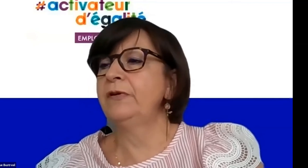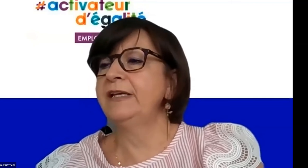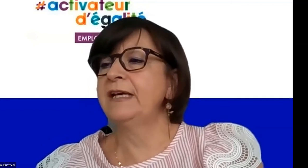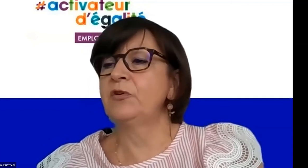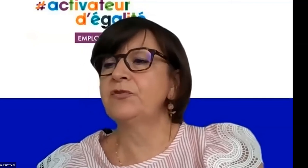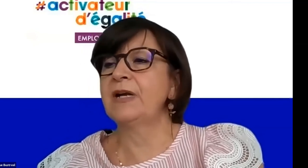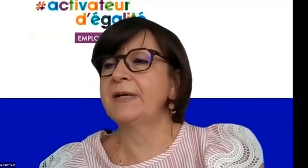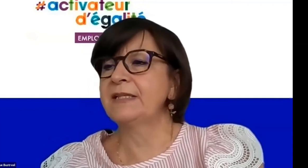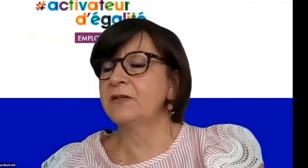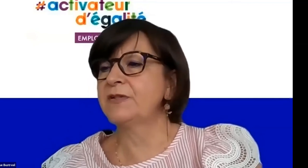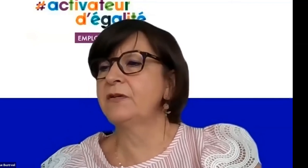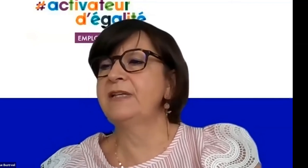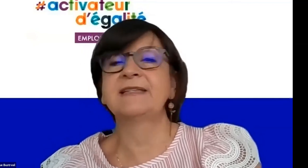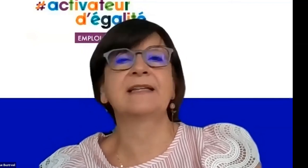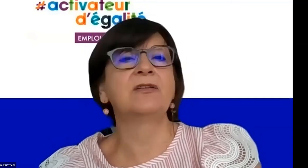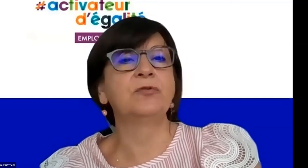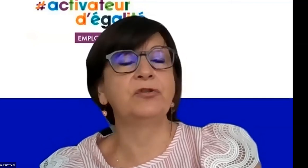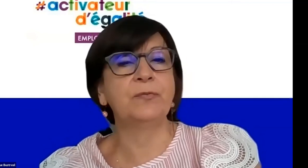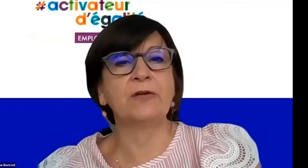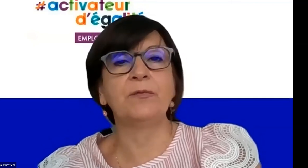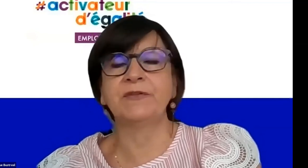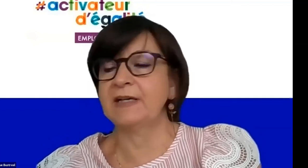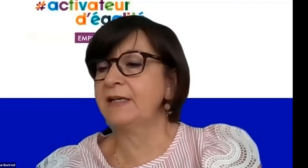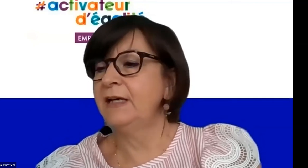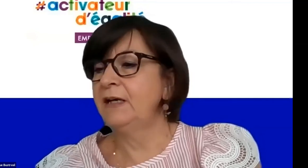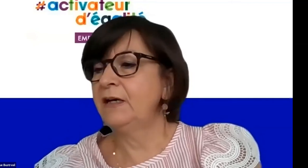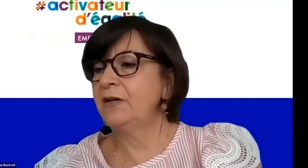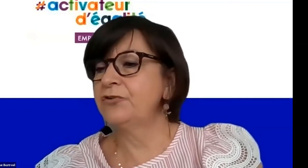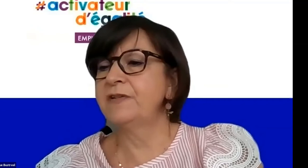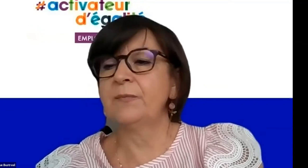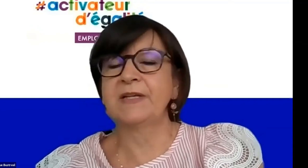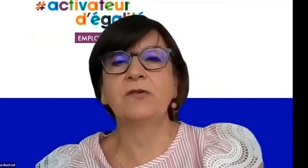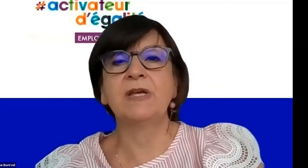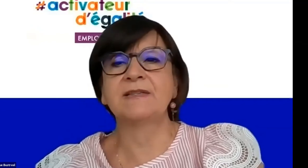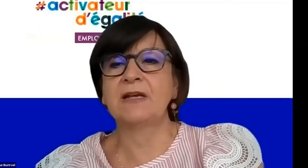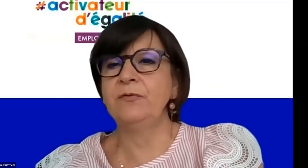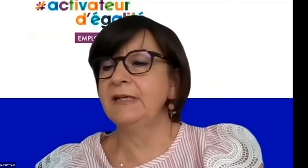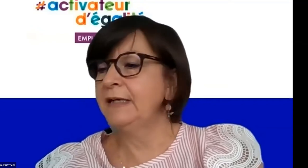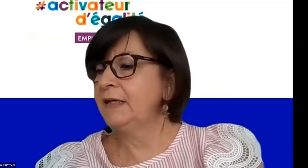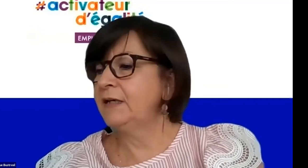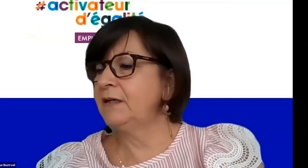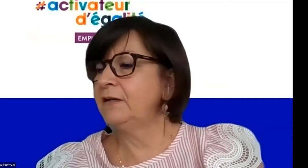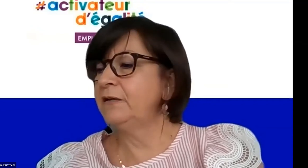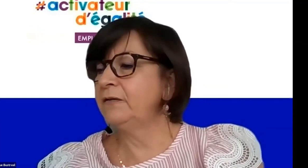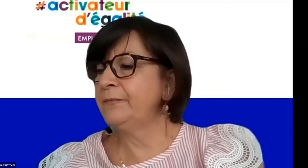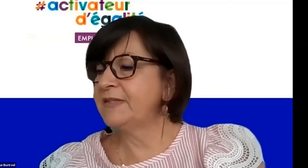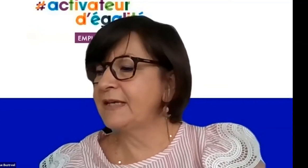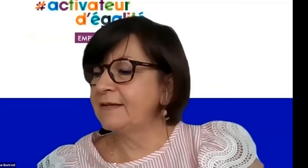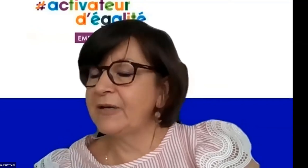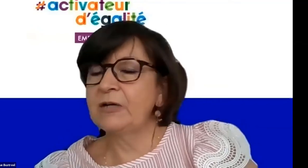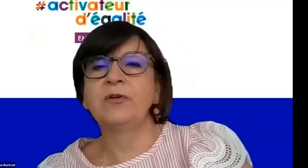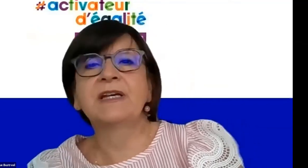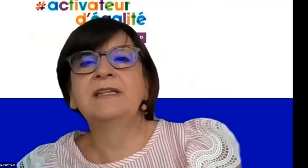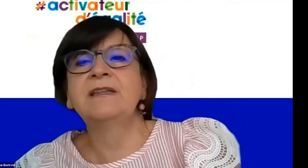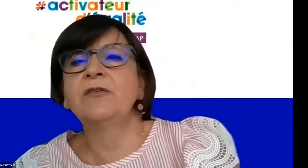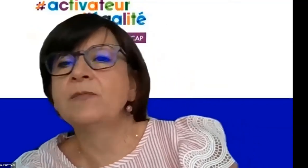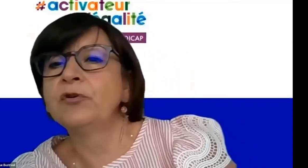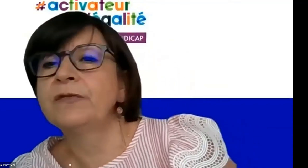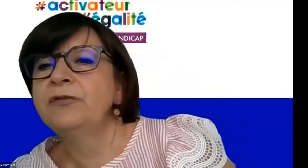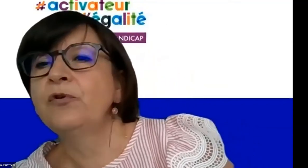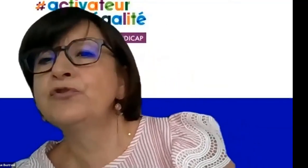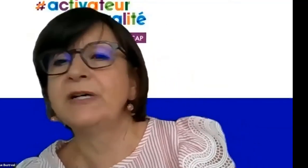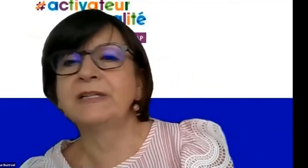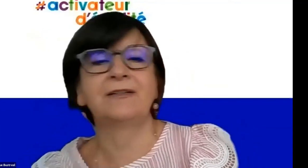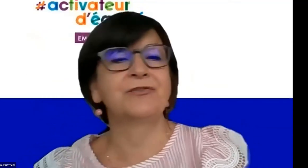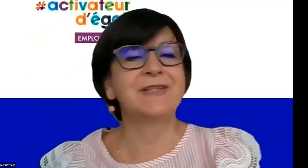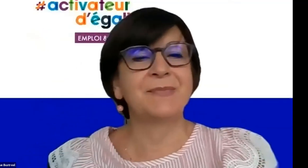comptons également sur la présence d'un certain nombre de parlementaires. Je tiens en particulier à saluer certains parlementaires qui théoriquement